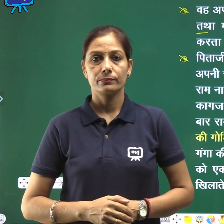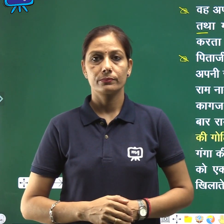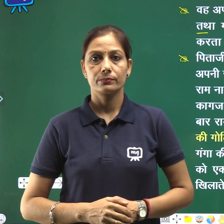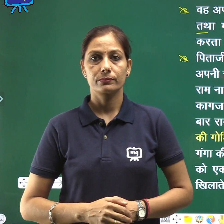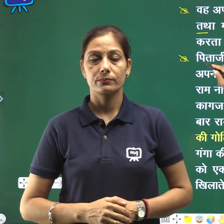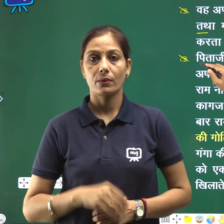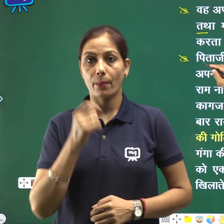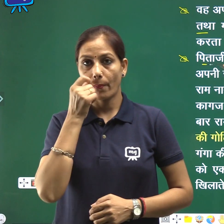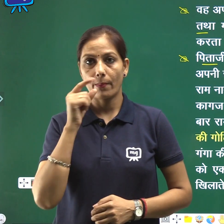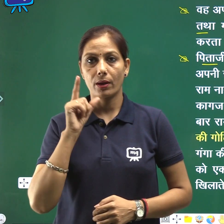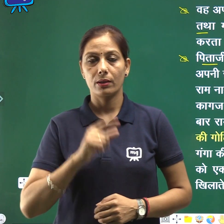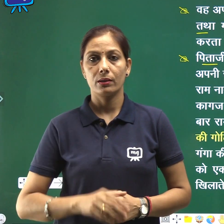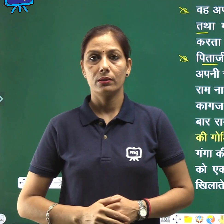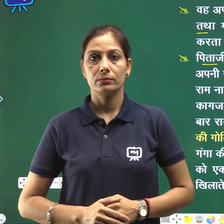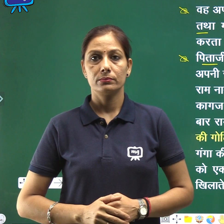पिताजी